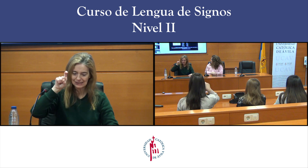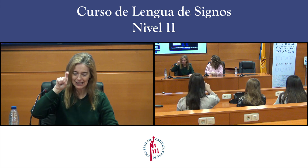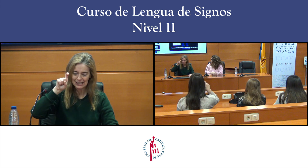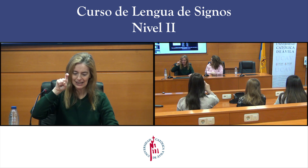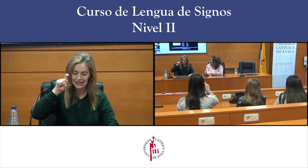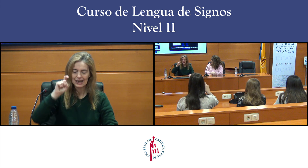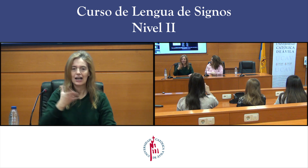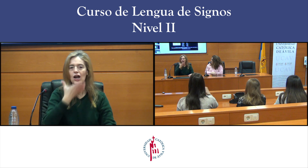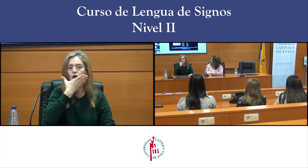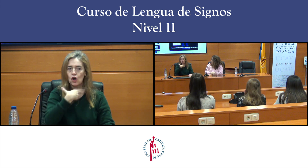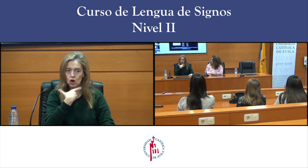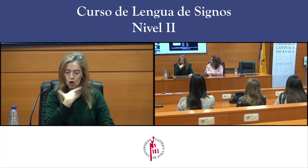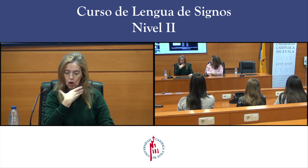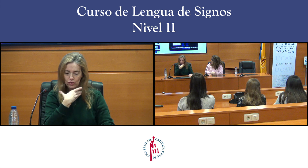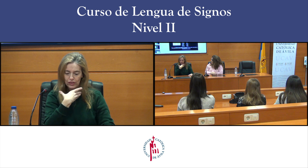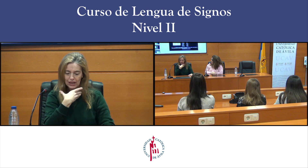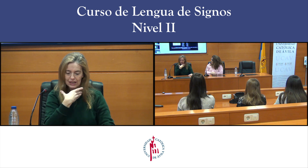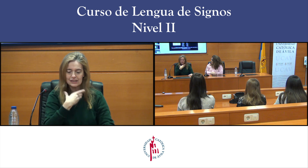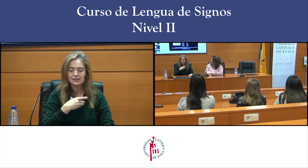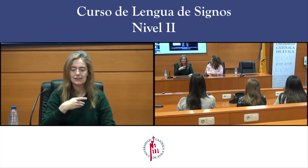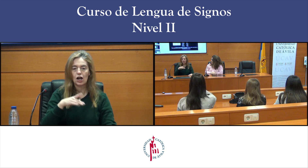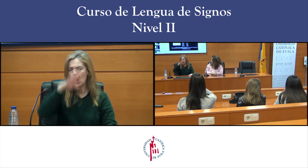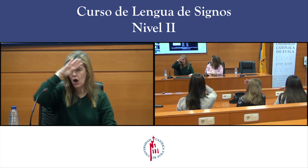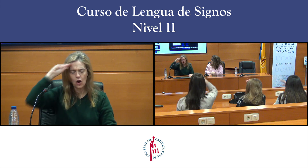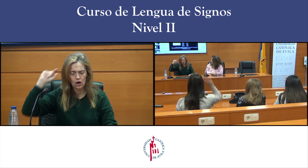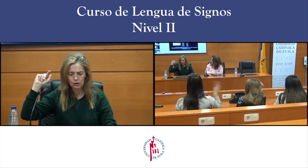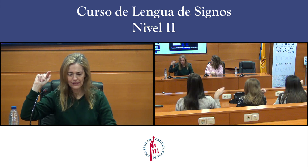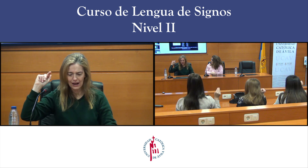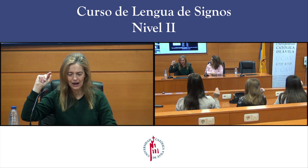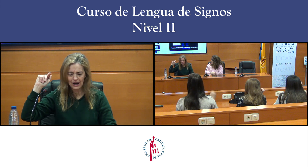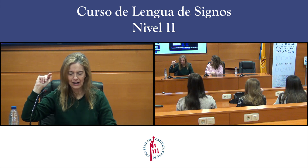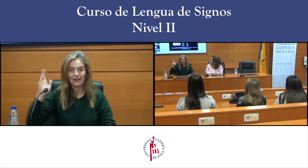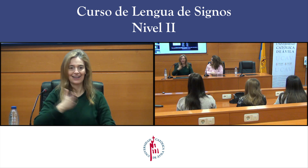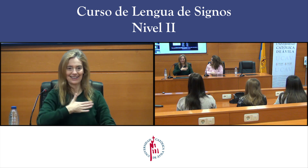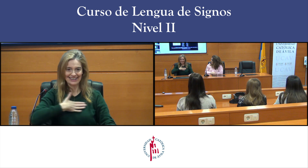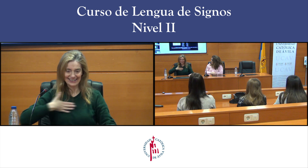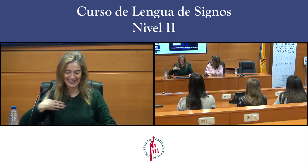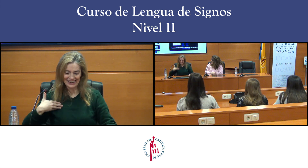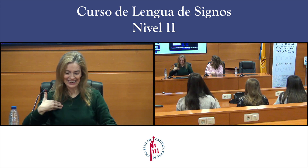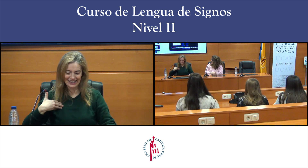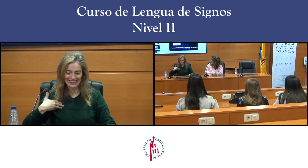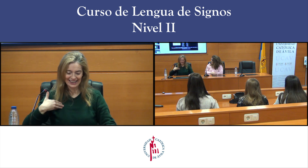enseñar conocer olvidar querer